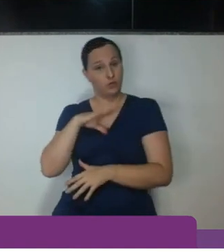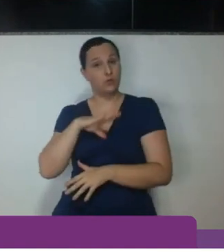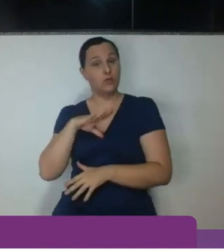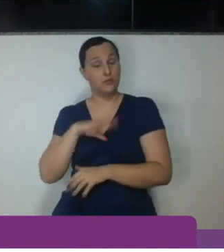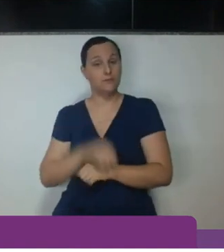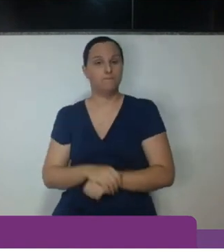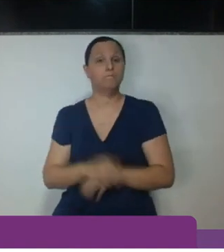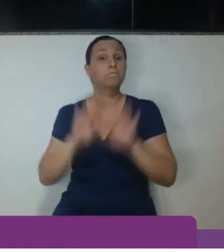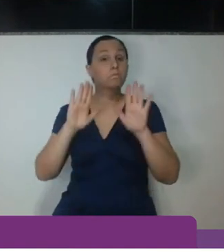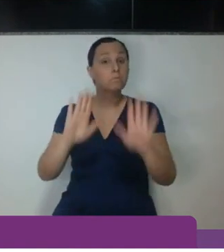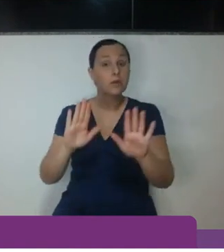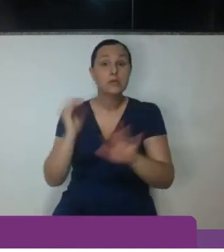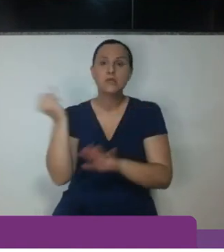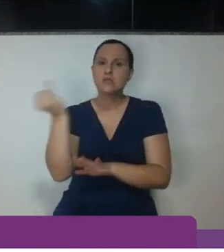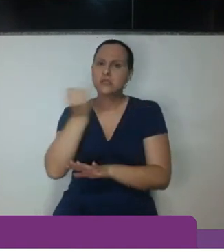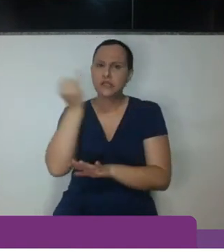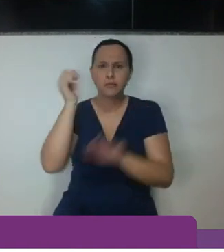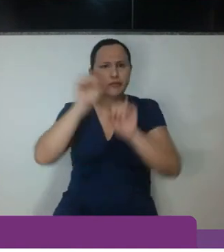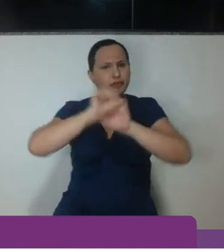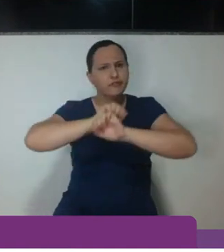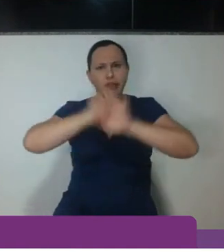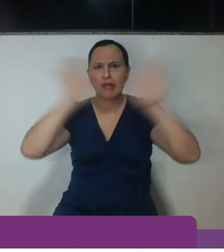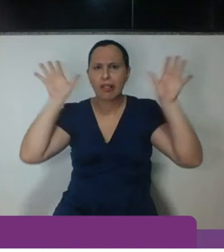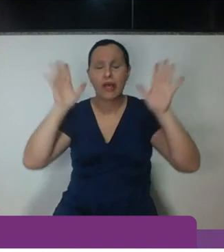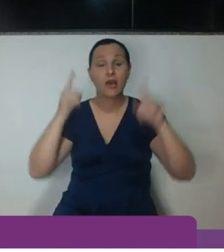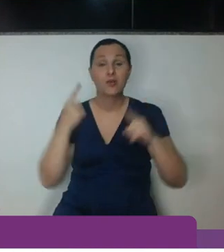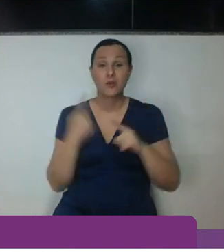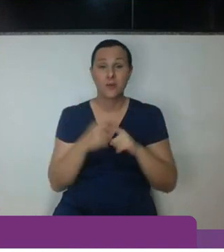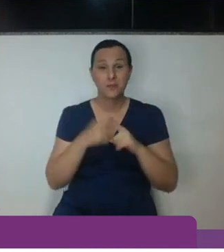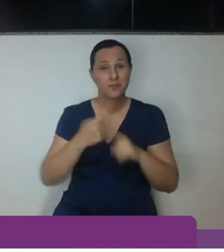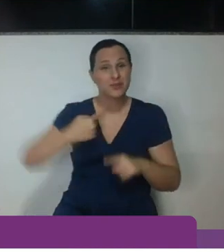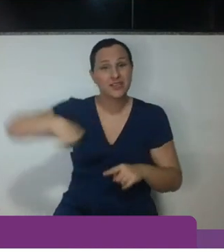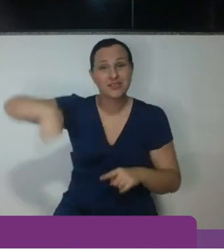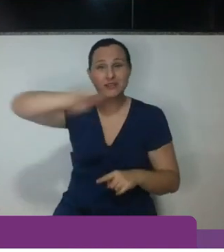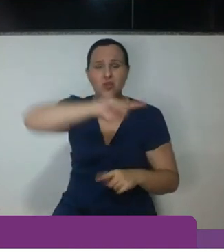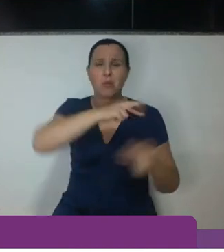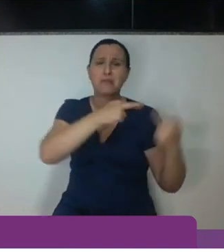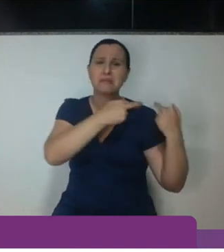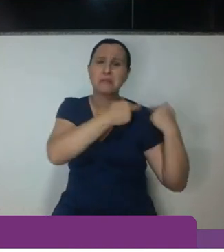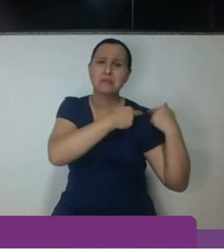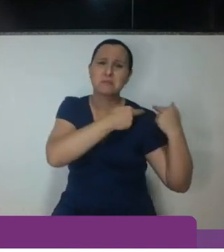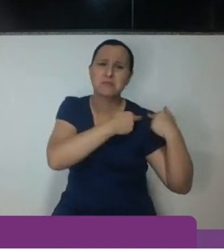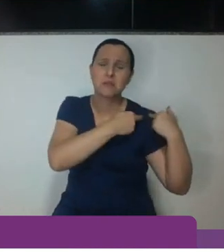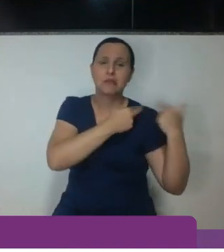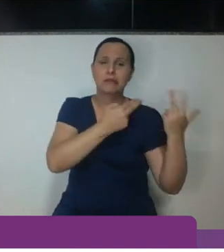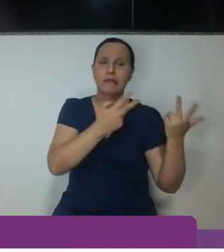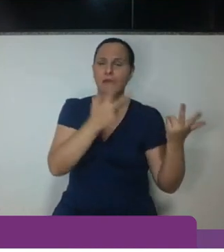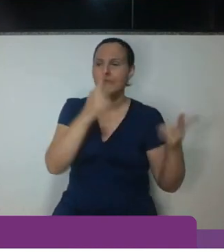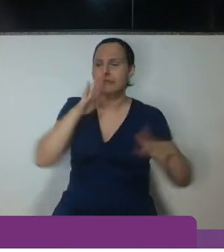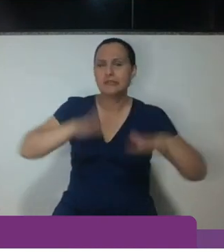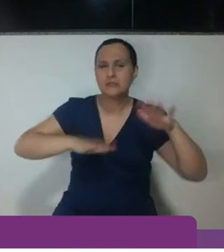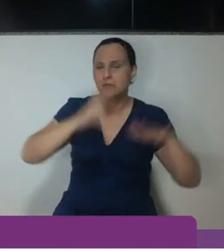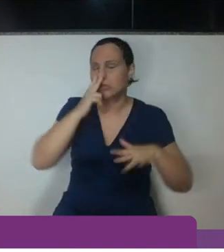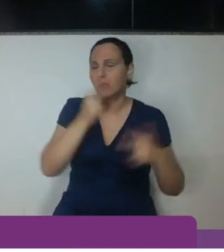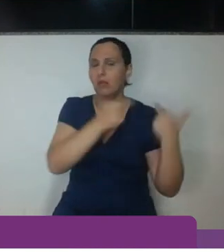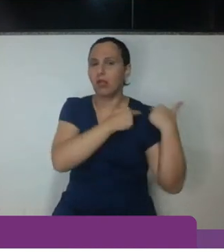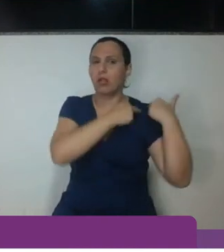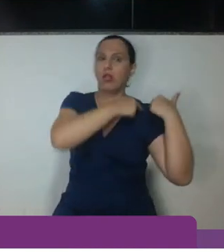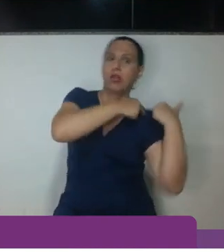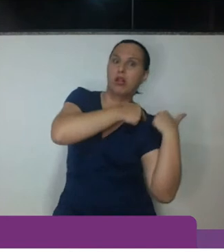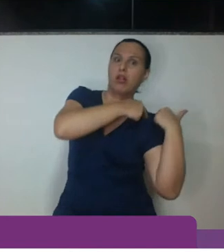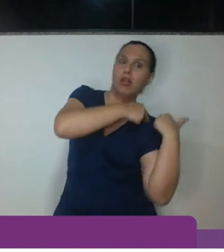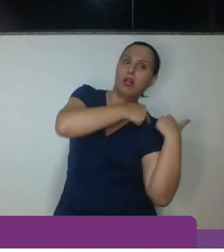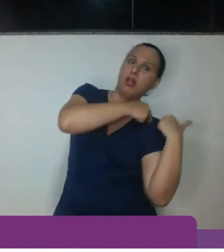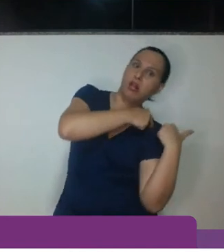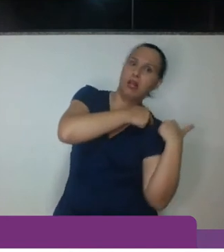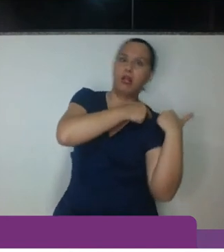pessoal. A gente precisa tirar da gente essa responsabilidade sufocante do entendimento da